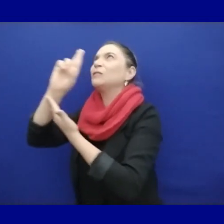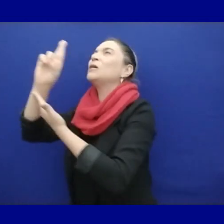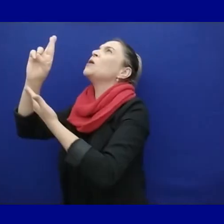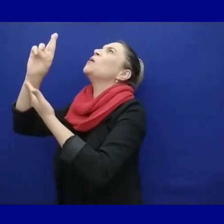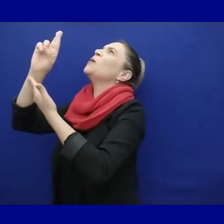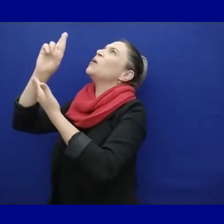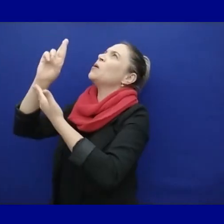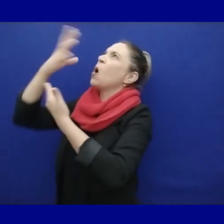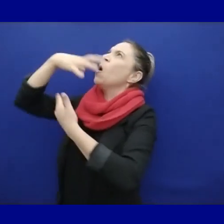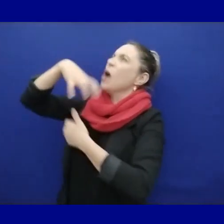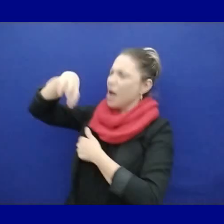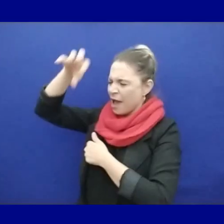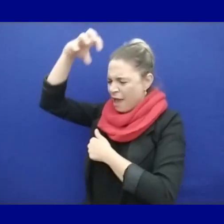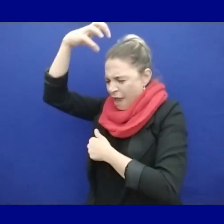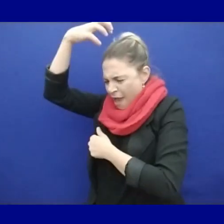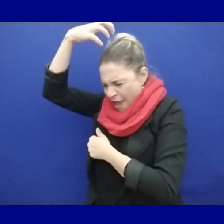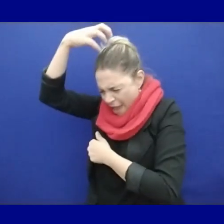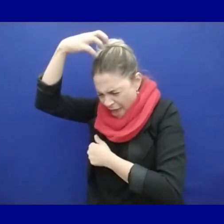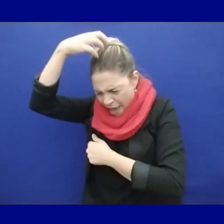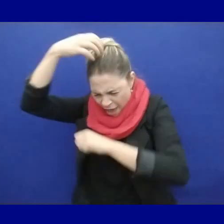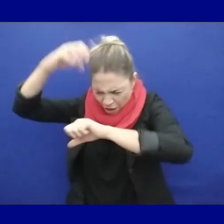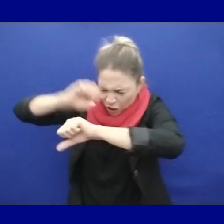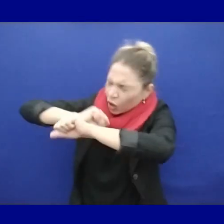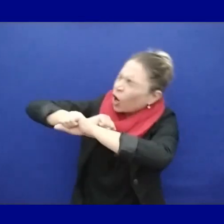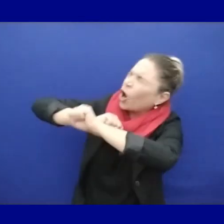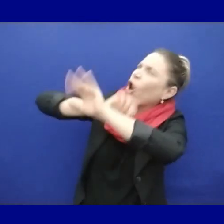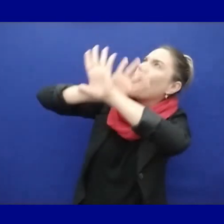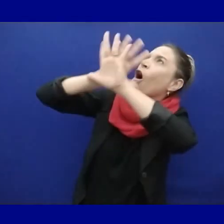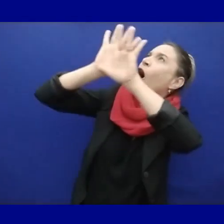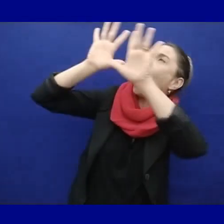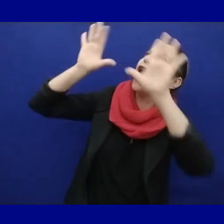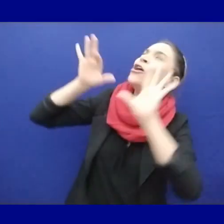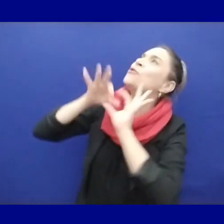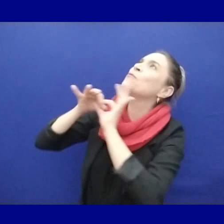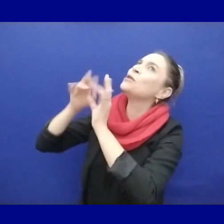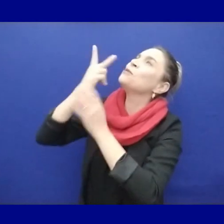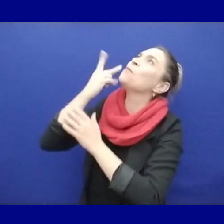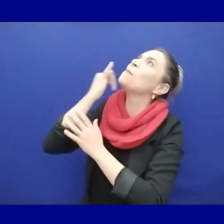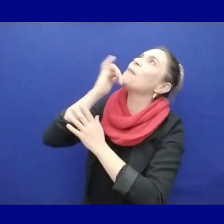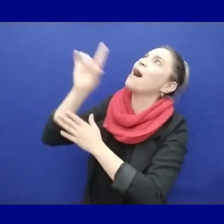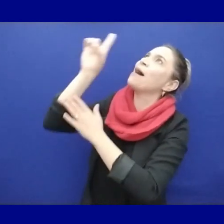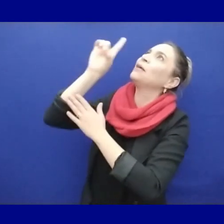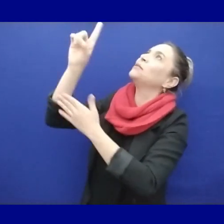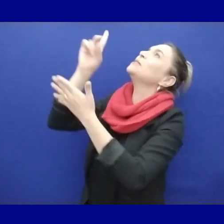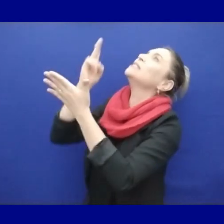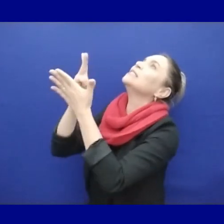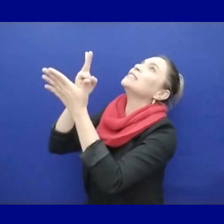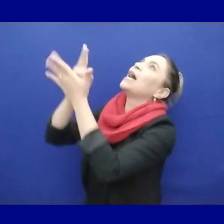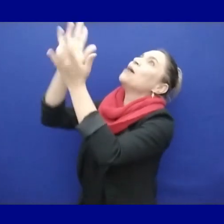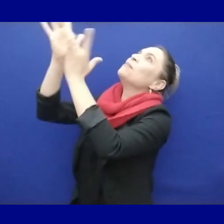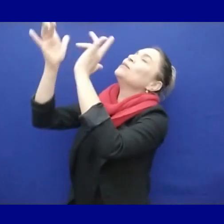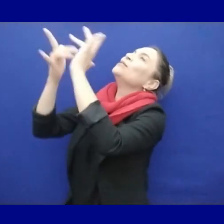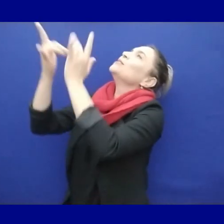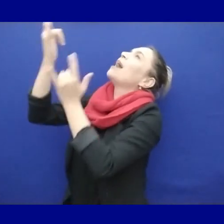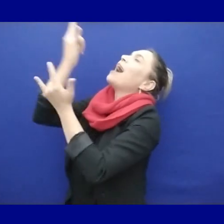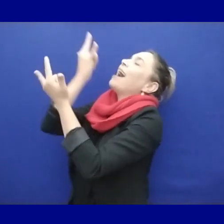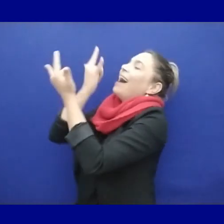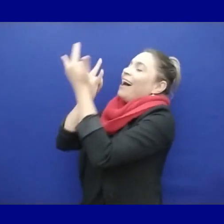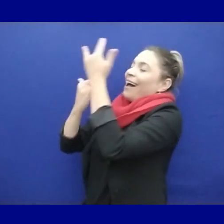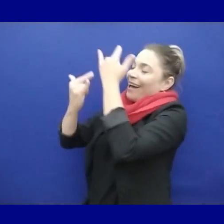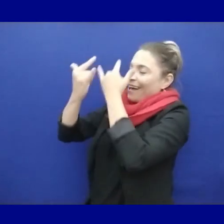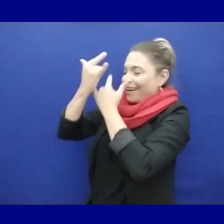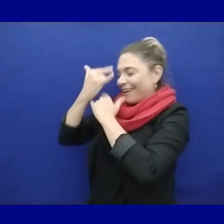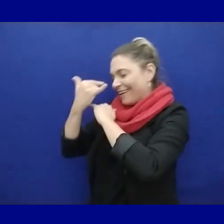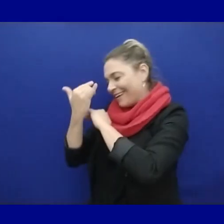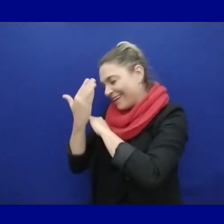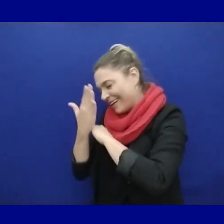monarca e tem a glória do Pai, sempre nos ama e nos guarda,